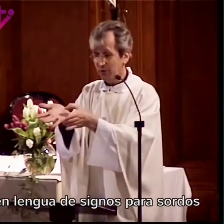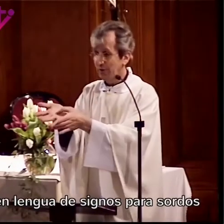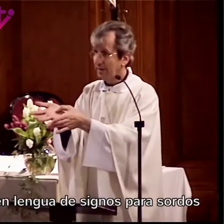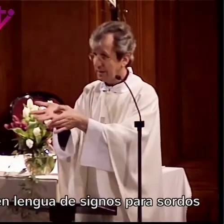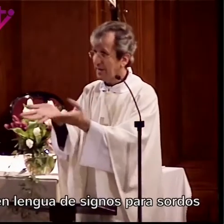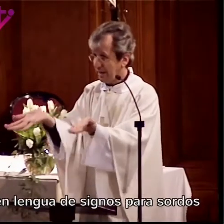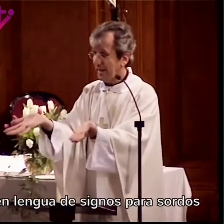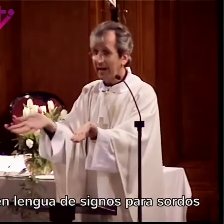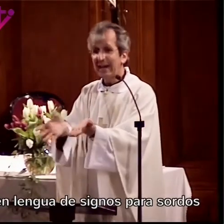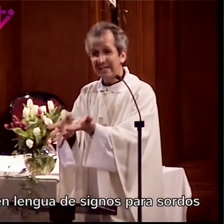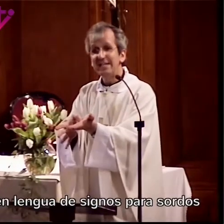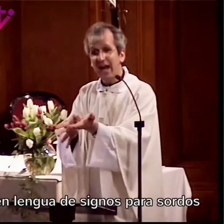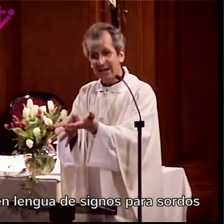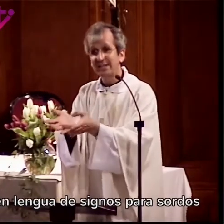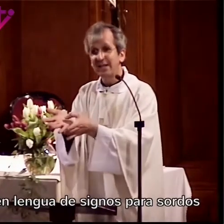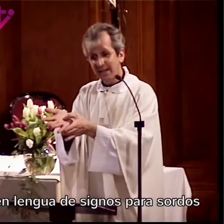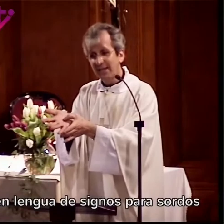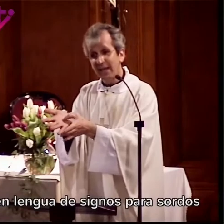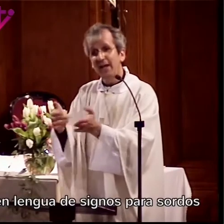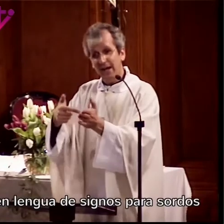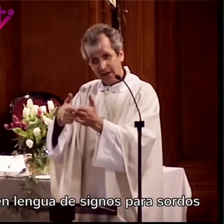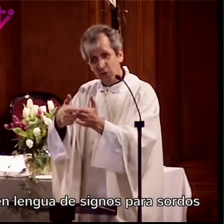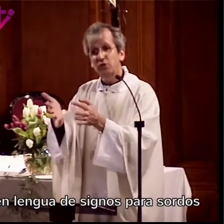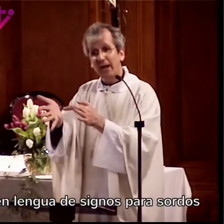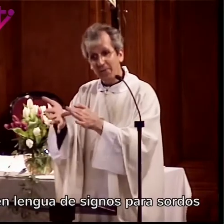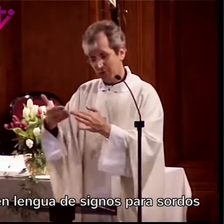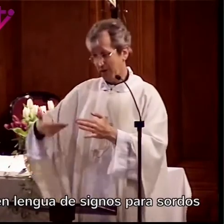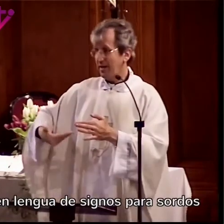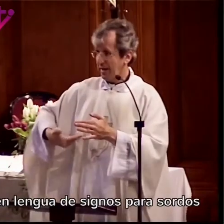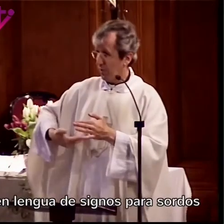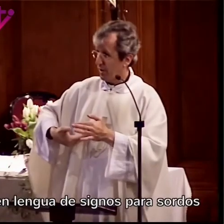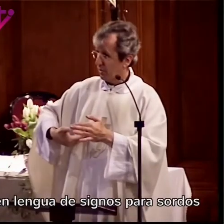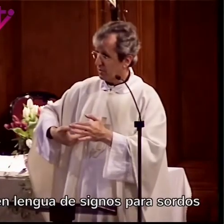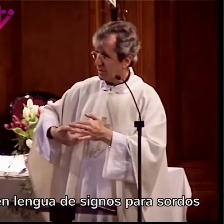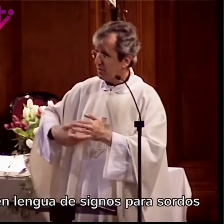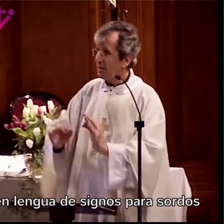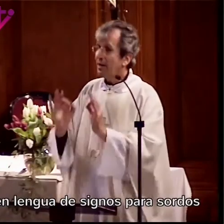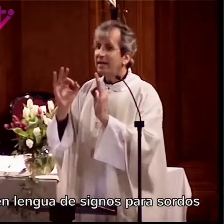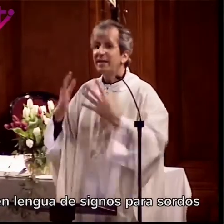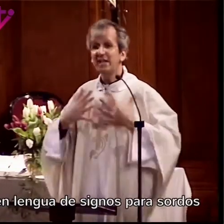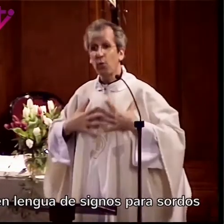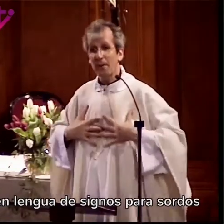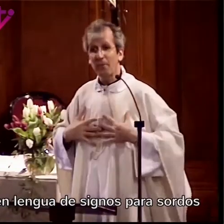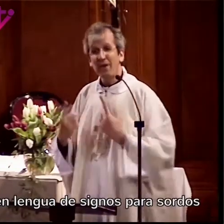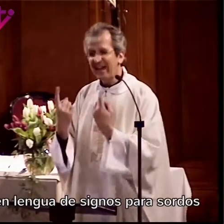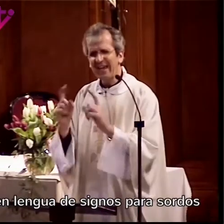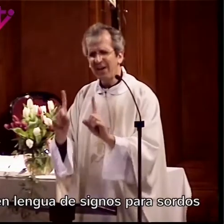tiene las llagas de los clavos y el agujero del costado y ese cuerpo que ya no